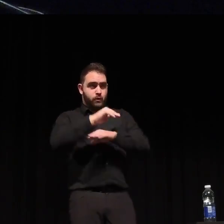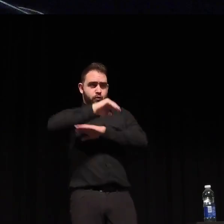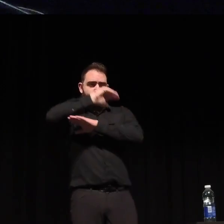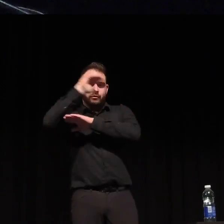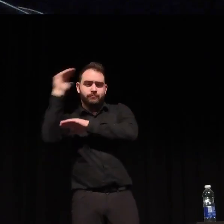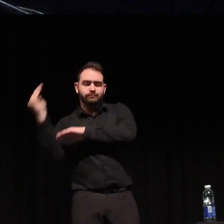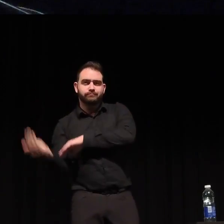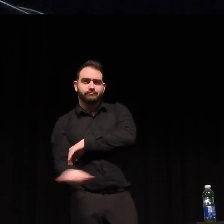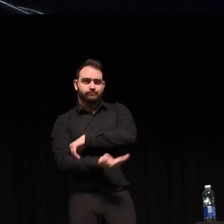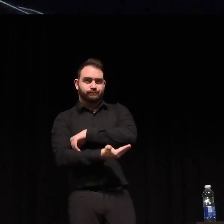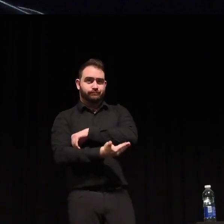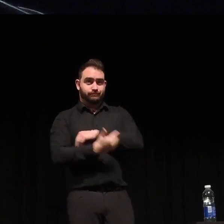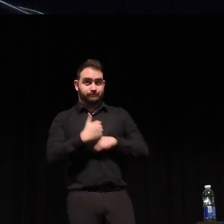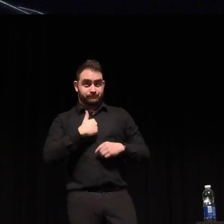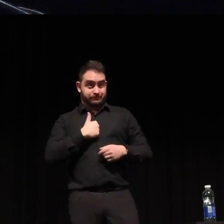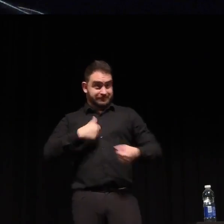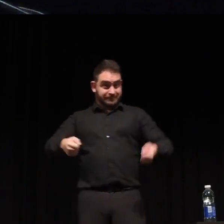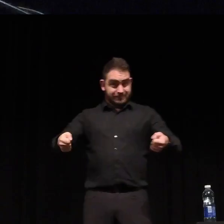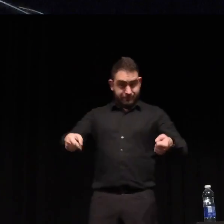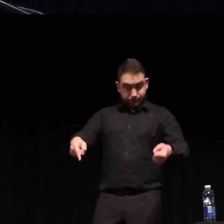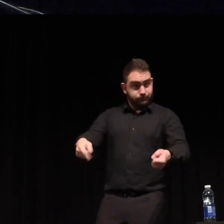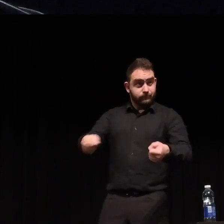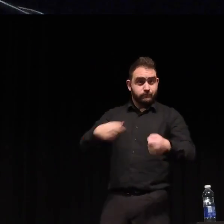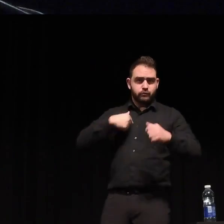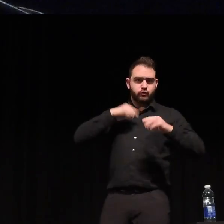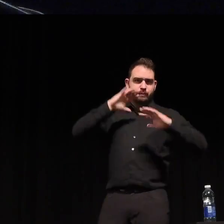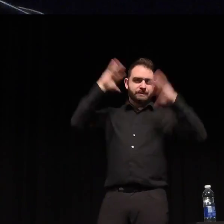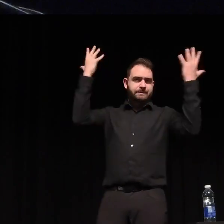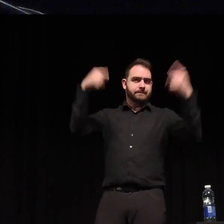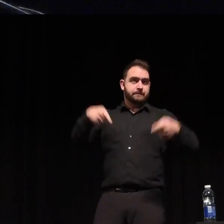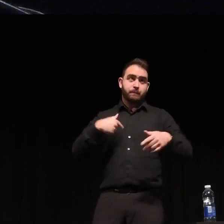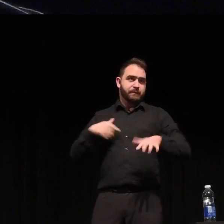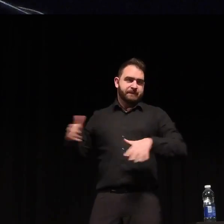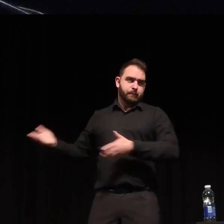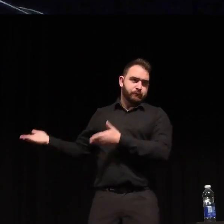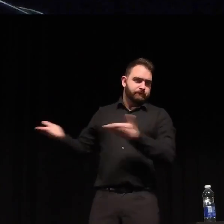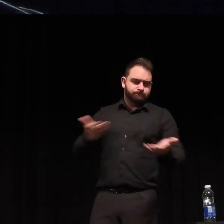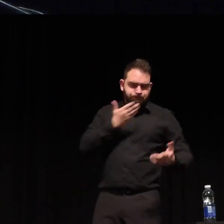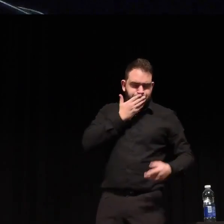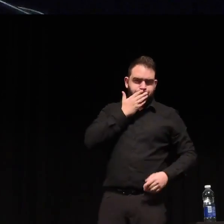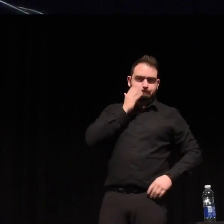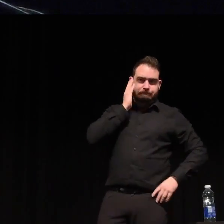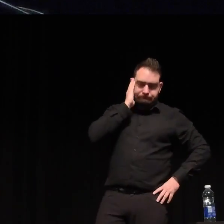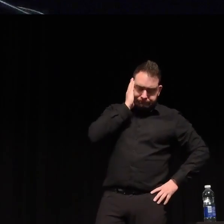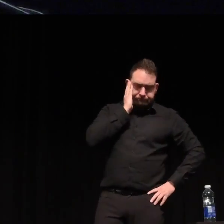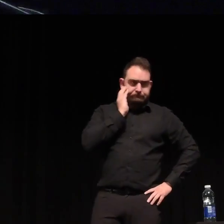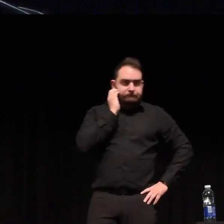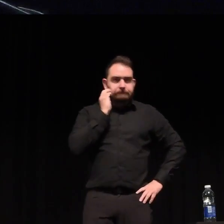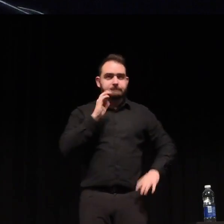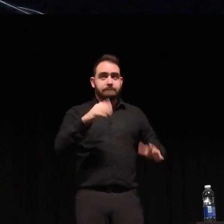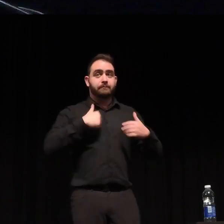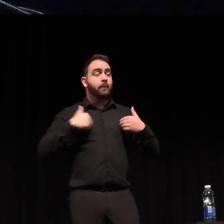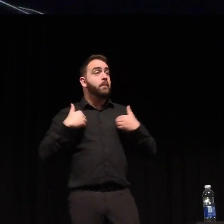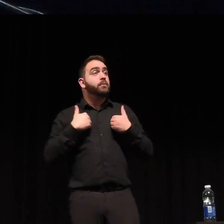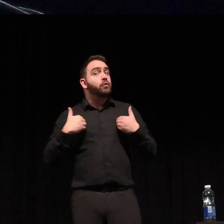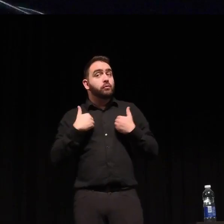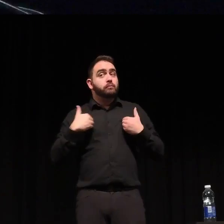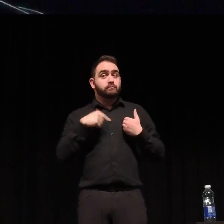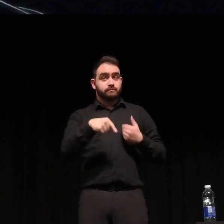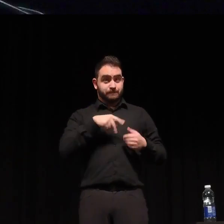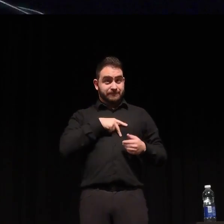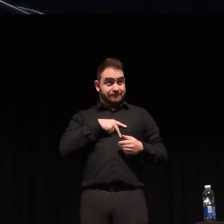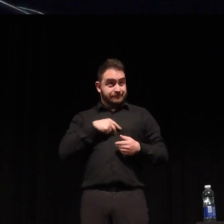merveille, mais j'ai pas amené de morceaux parce que j'aime pas ça. J'ai amené des petits animaux que j'élève moi-même. Vous n'avez pas peur des petits